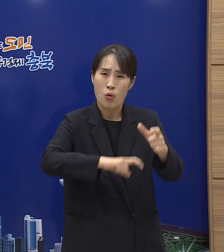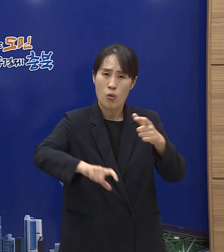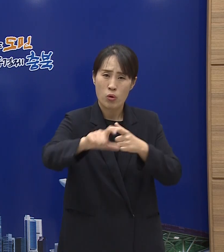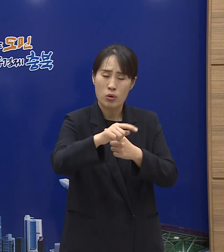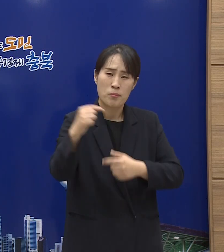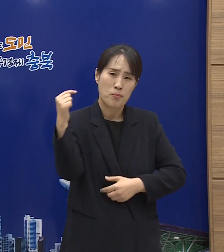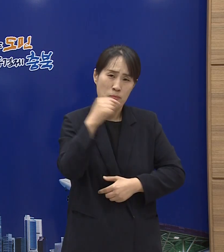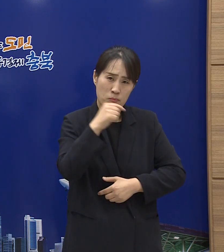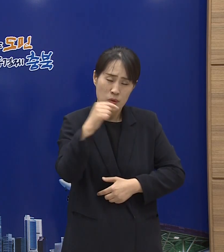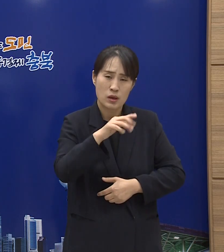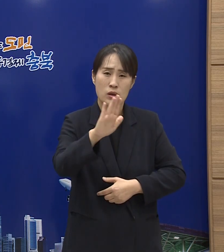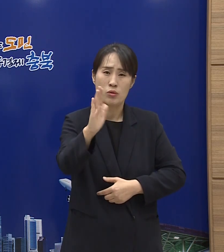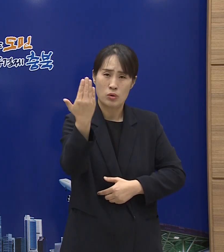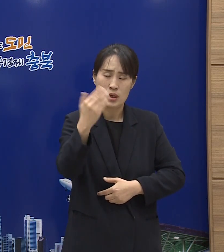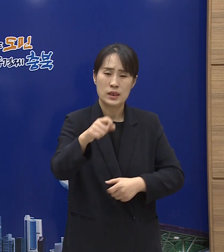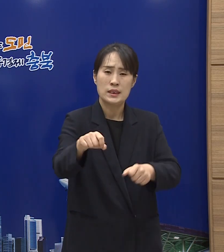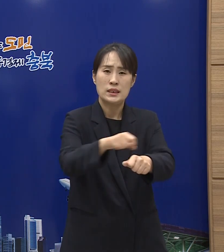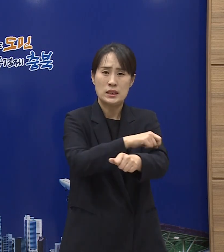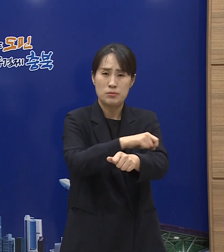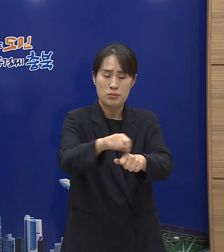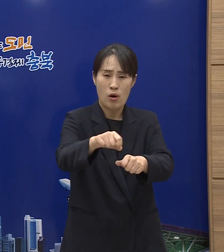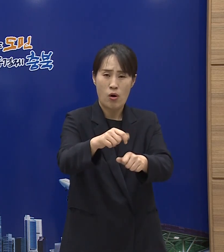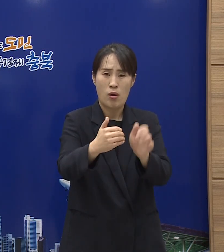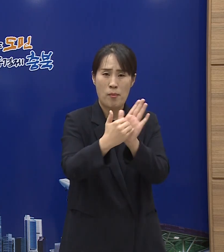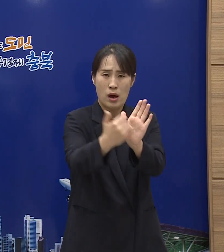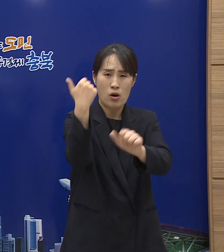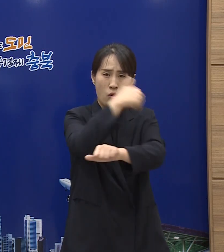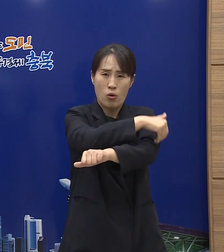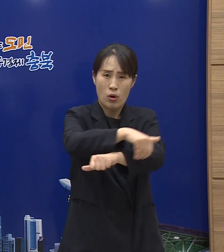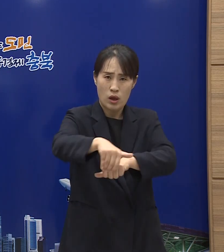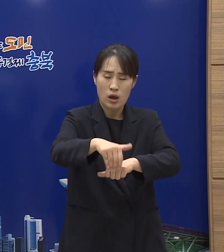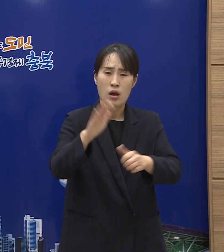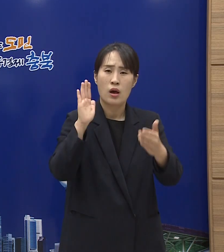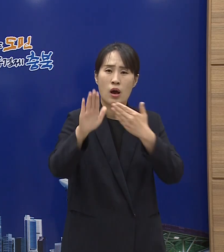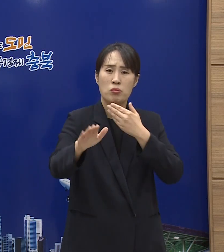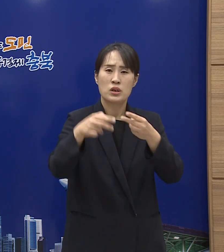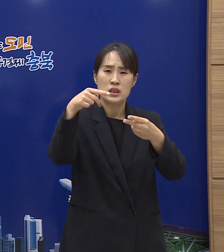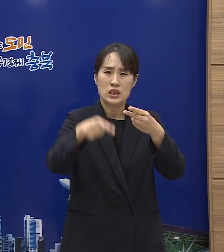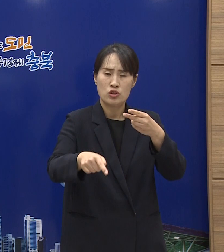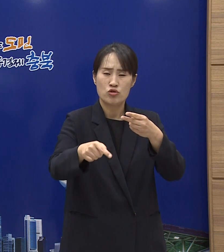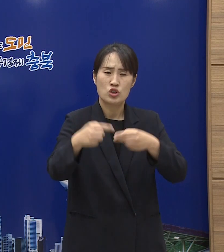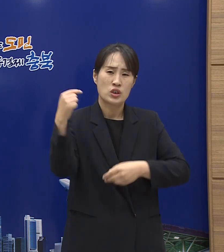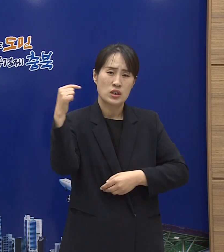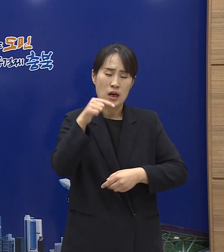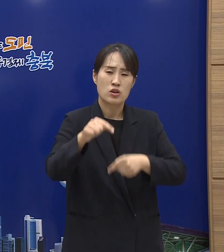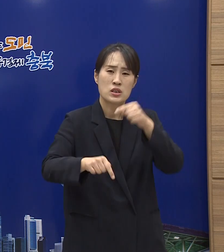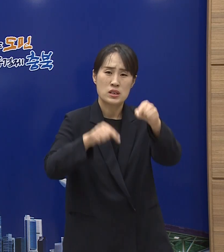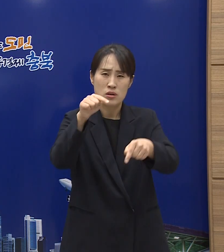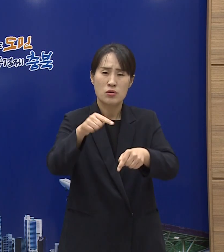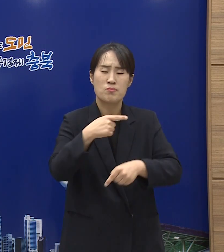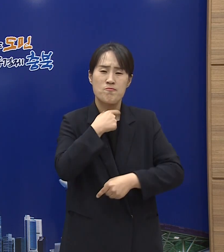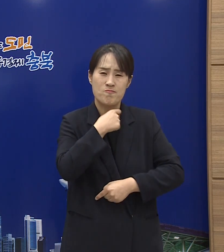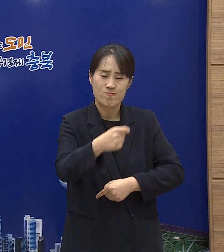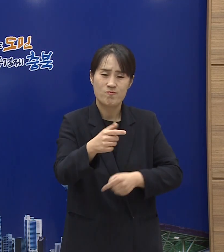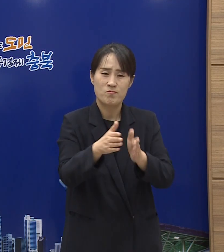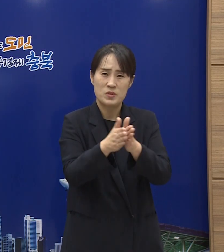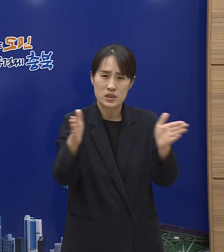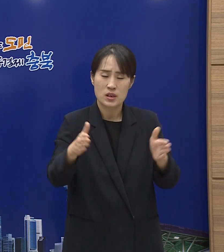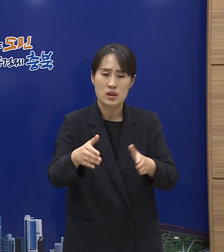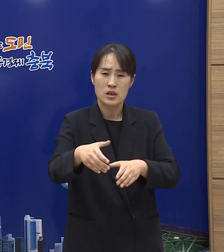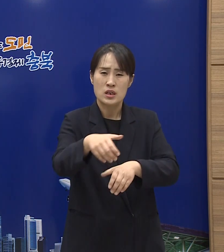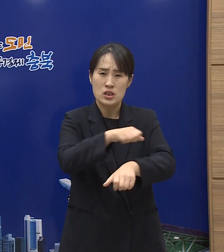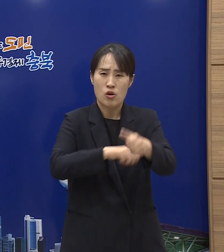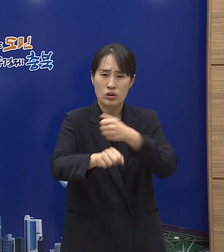강화한 특별 방역대책 을 앞으로 2주간 강력 시행 하우리 적극